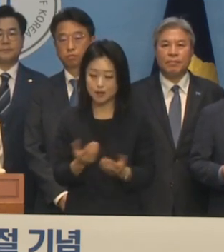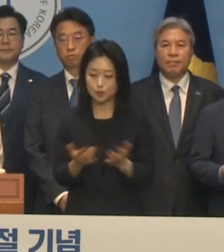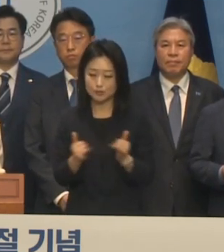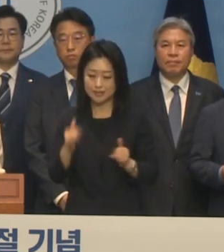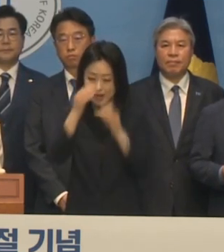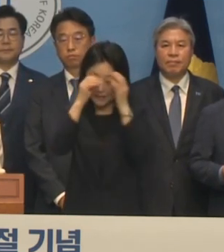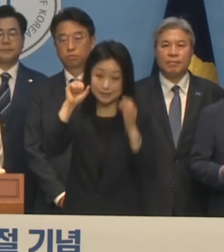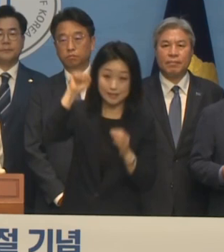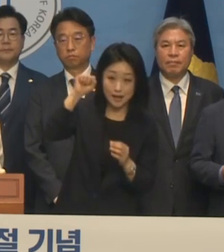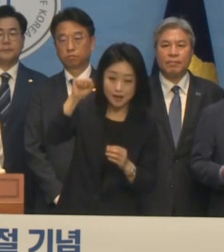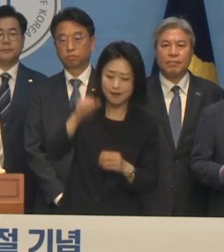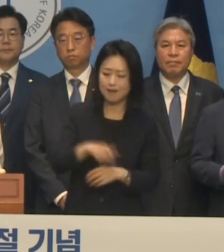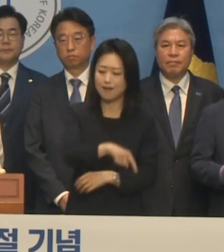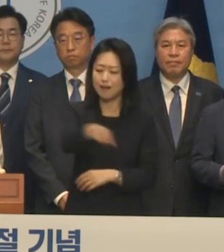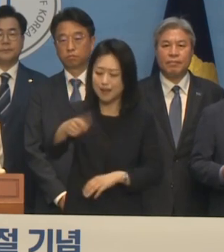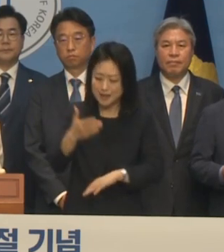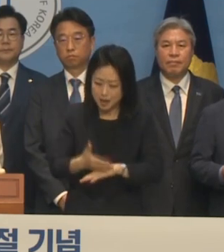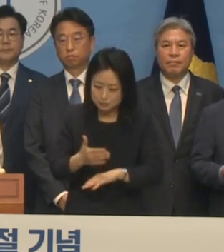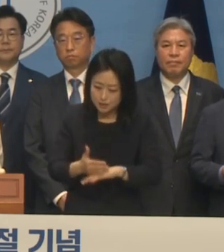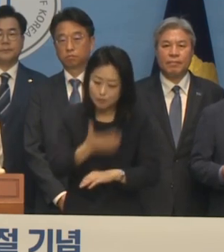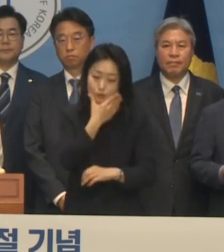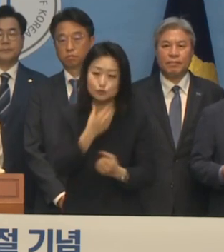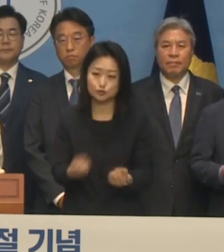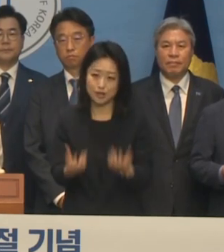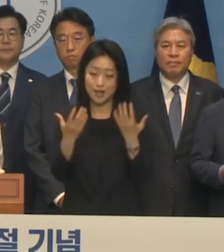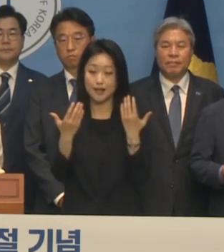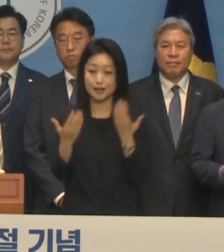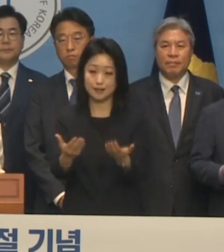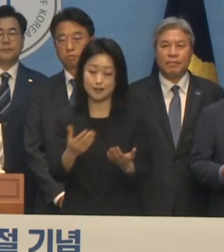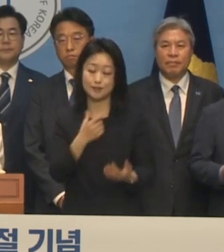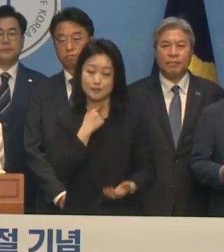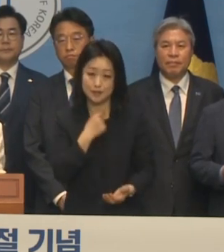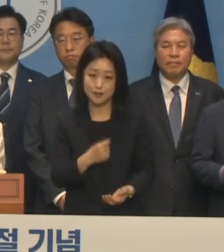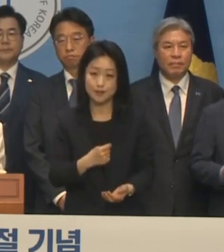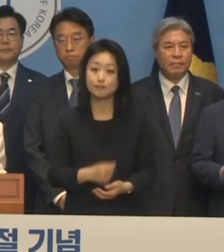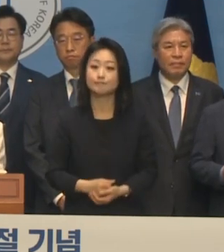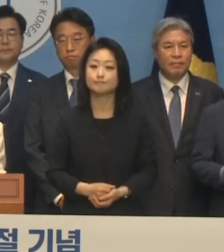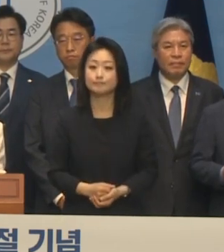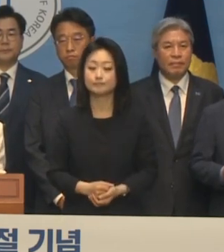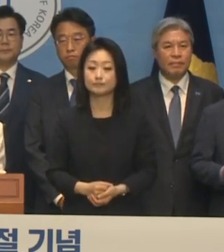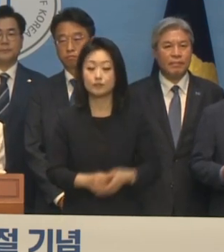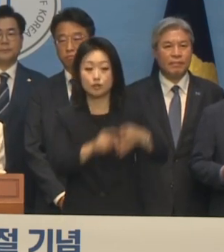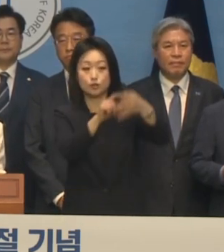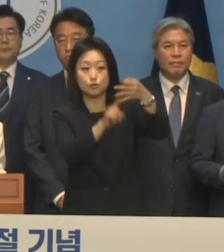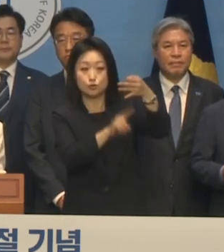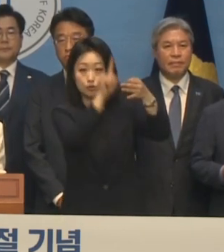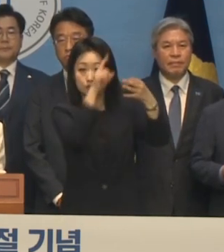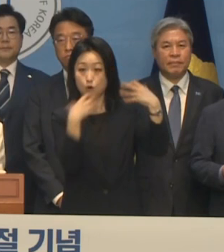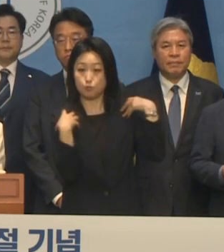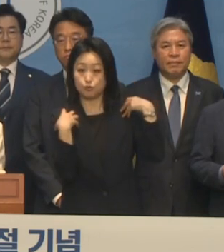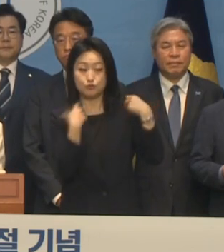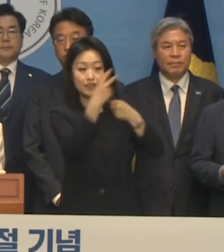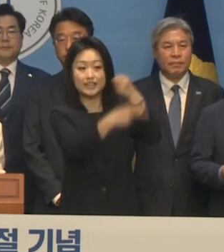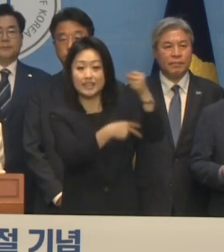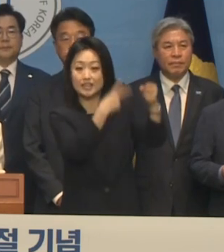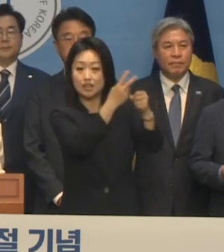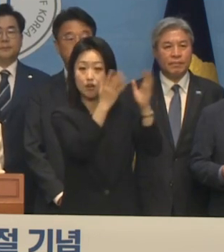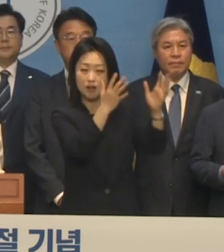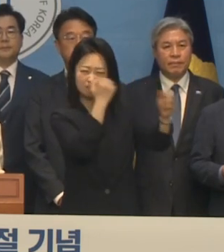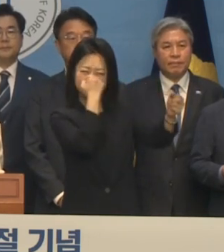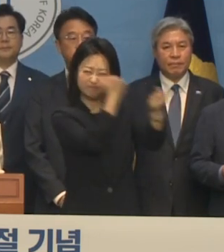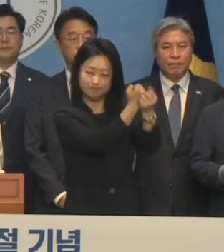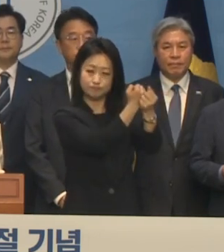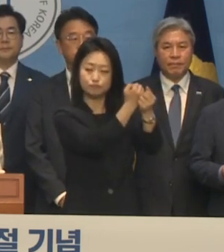노동자들에게 감사와 축하의 인사를 전합니다. 윤석열 정권은 지난 2년 동안의